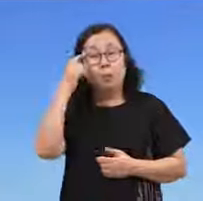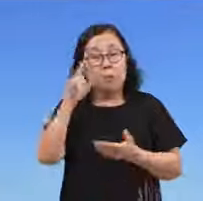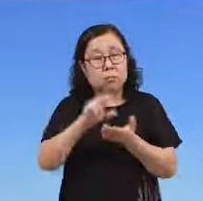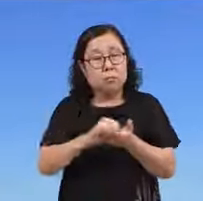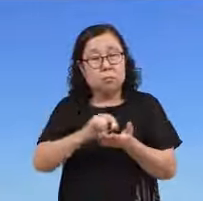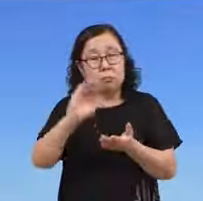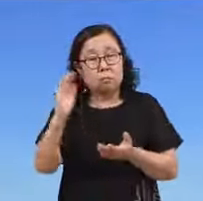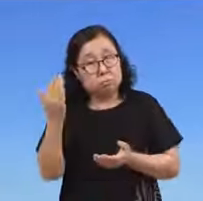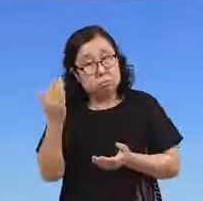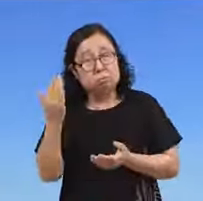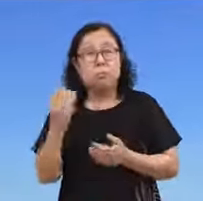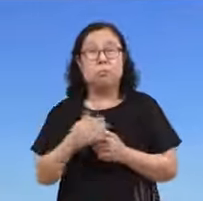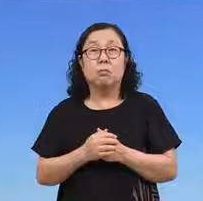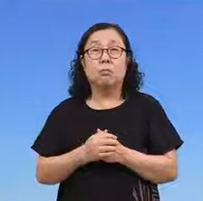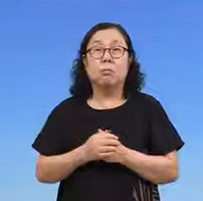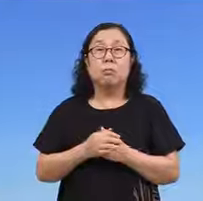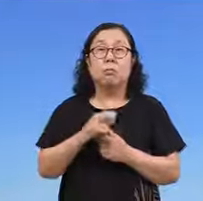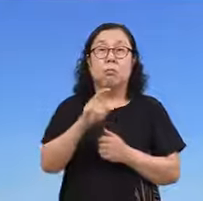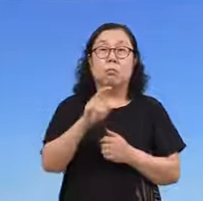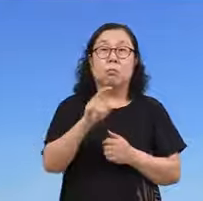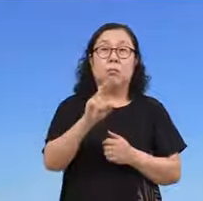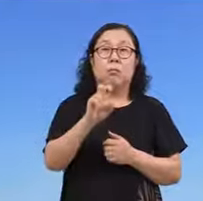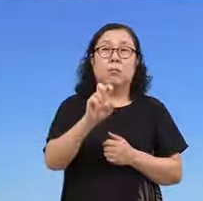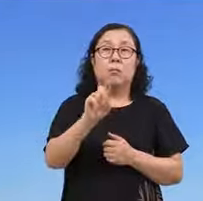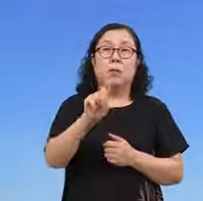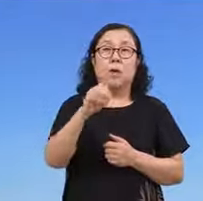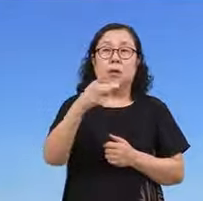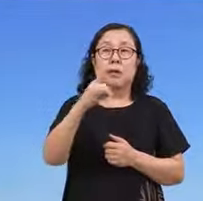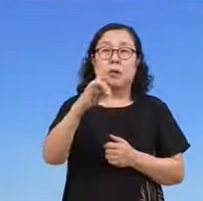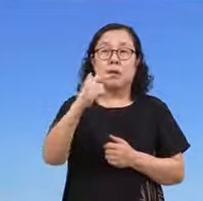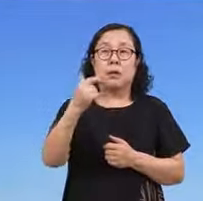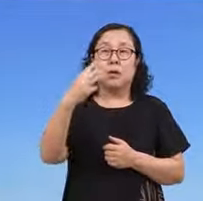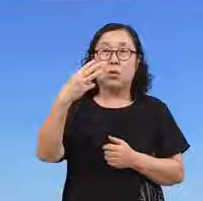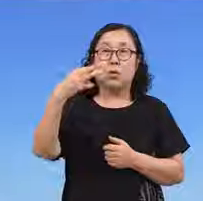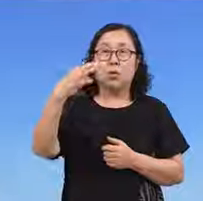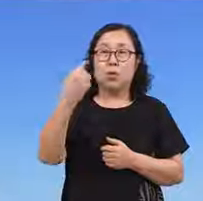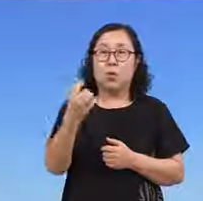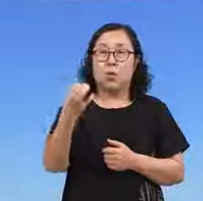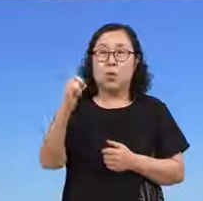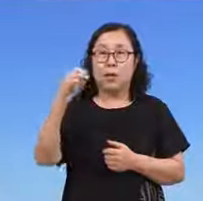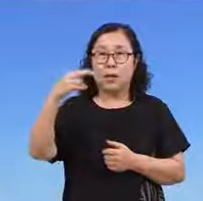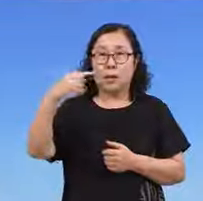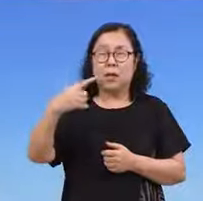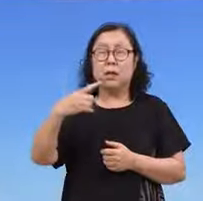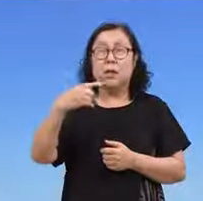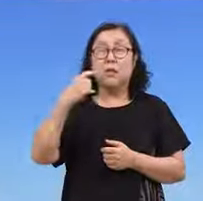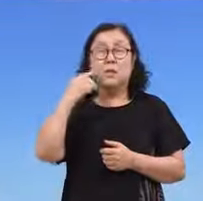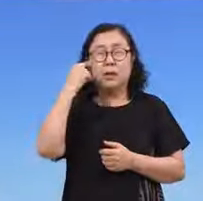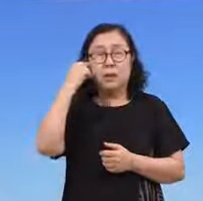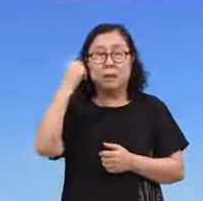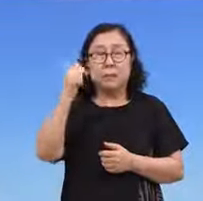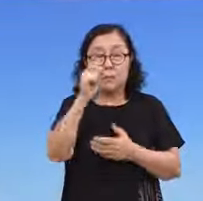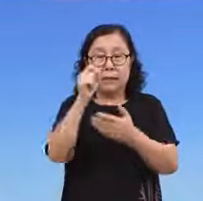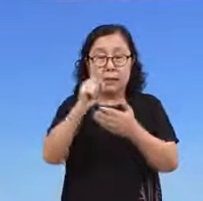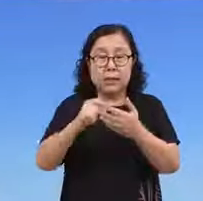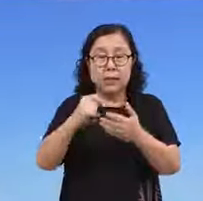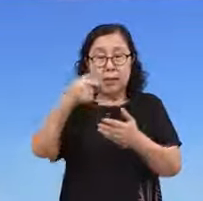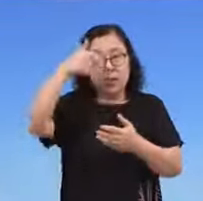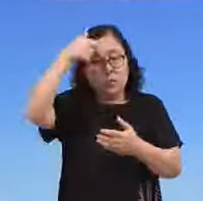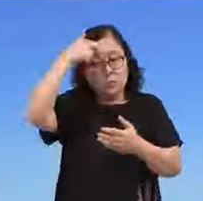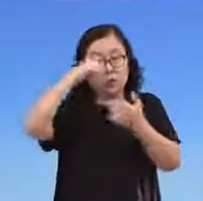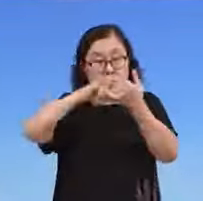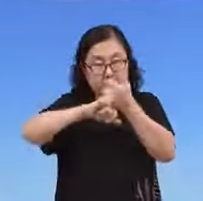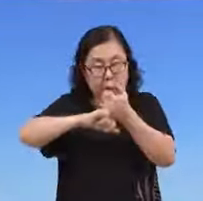아니 이게 왜 문제가 되지? 그 마틴 로이드 존슨 목사님이 쓴 구약에서 찾은 복음이라는 책에서